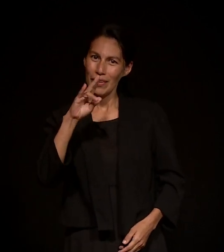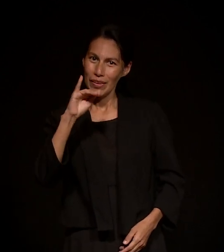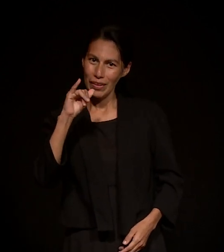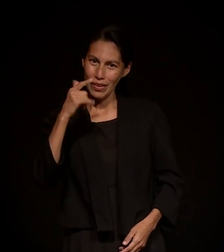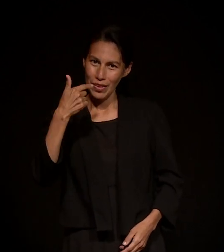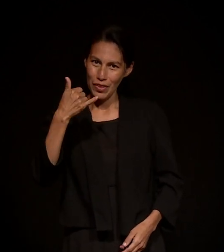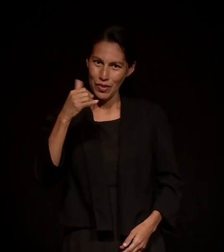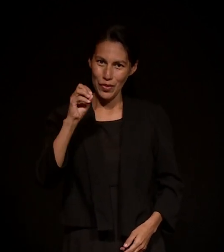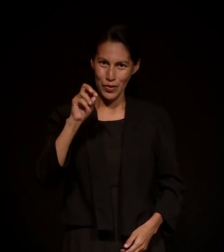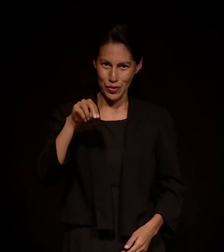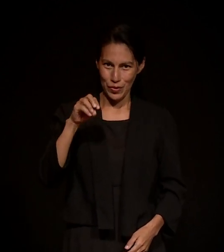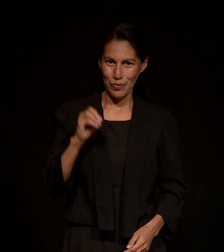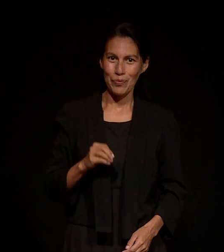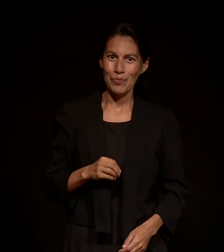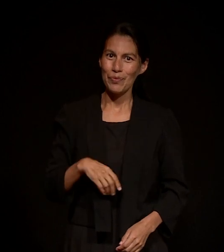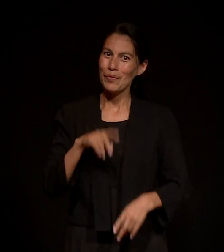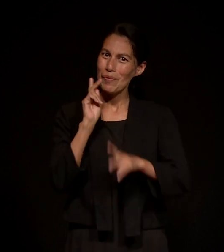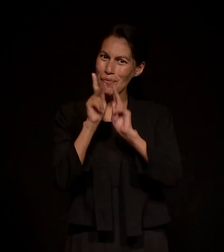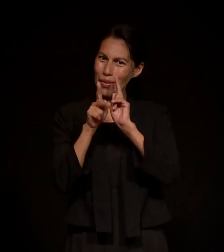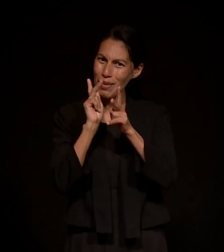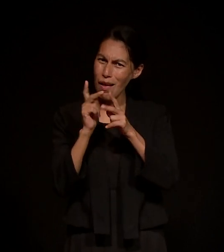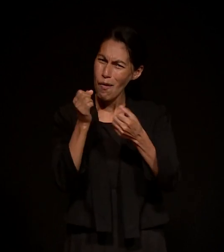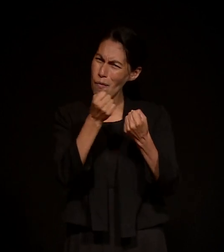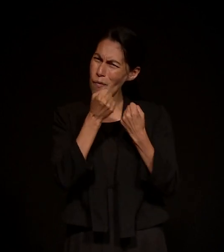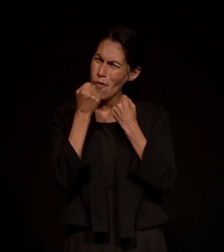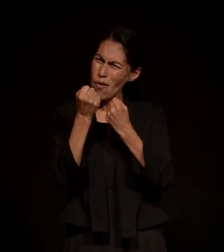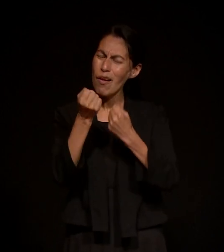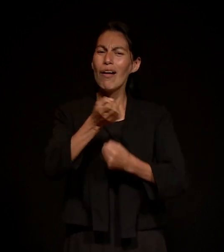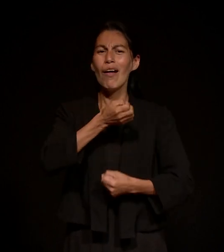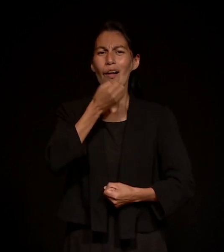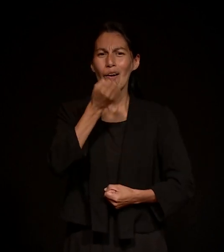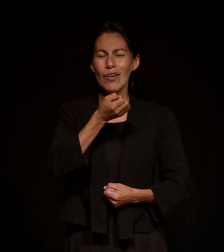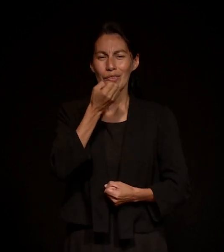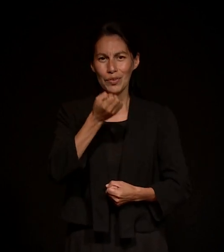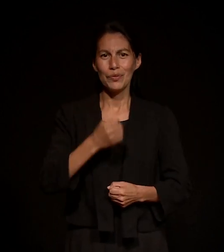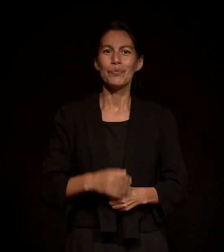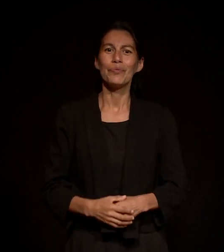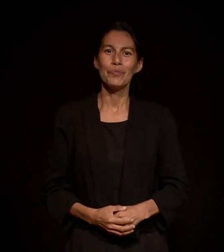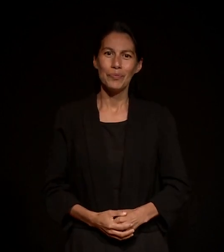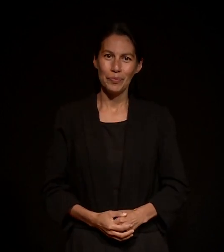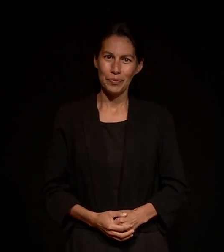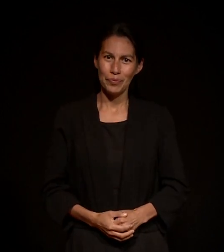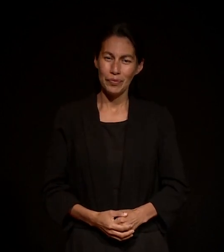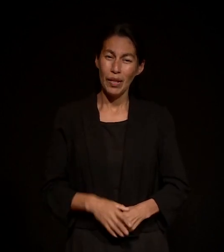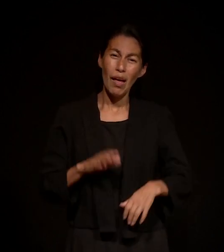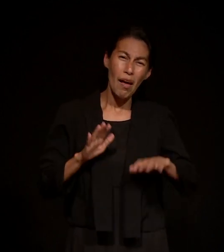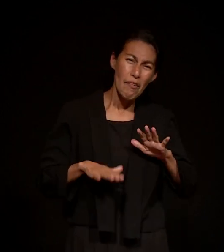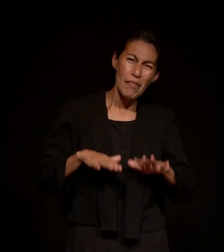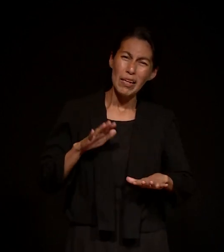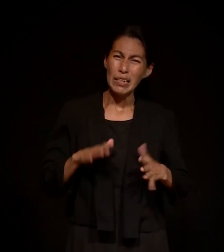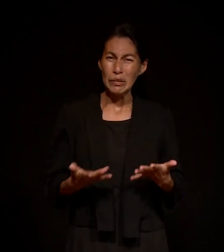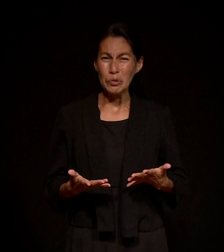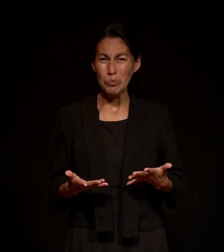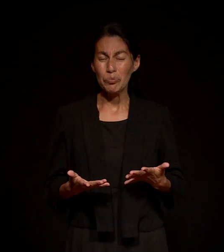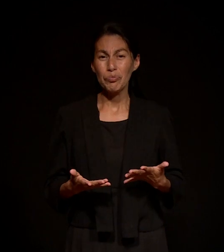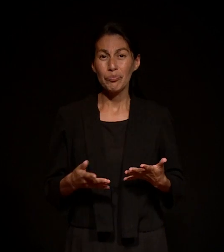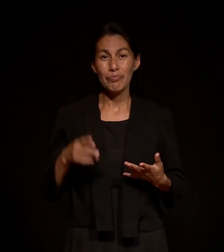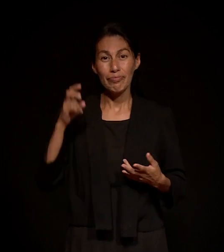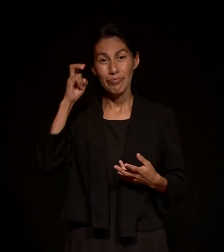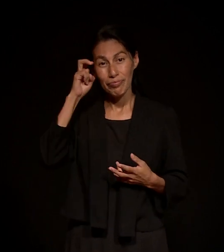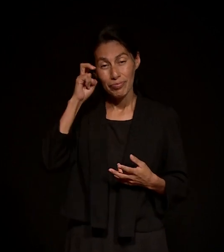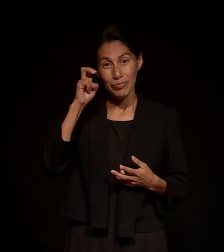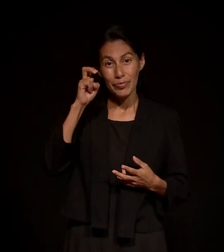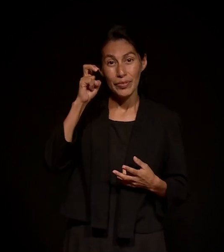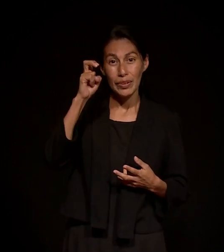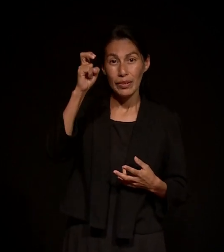para platicar con ustedes del poder de la oración. Muchas veces hemos